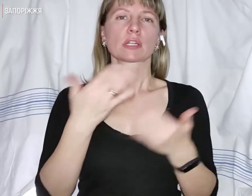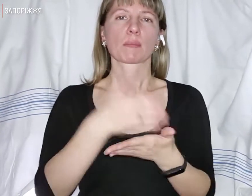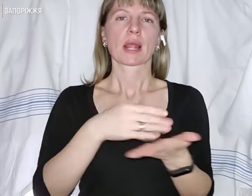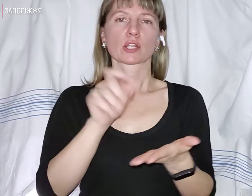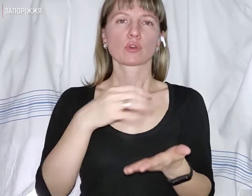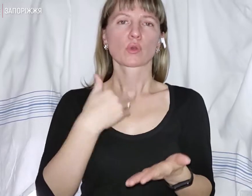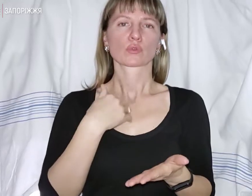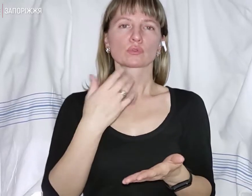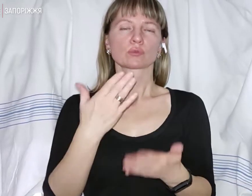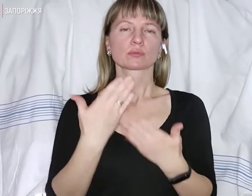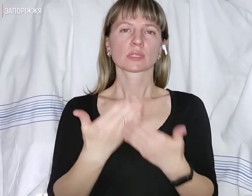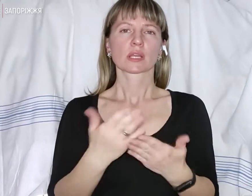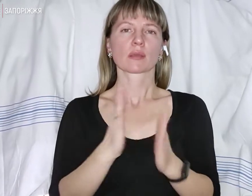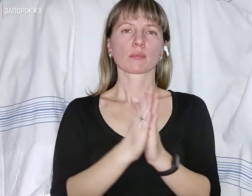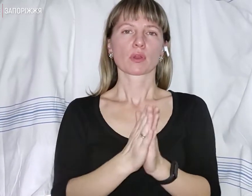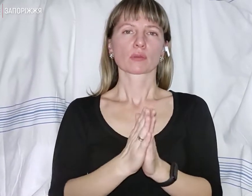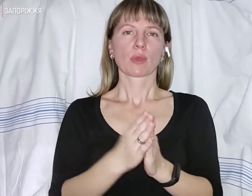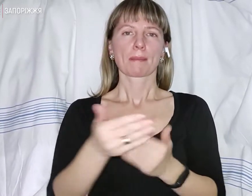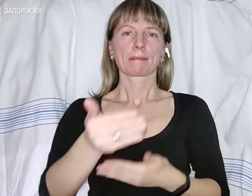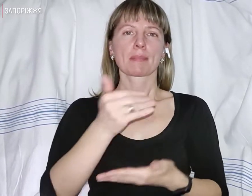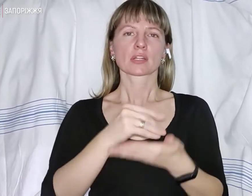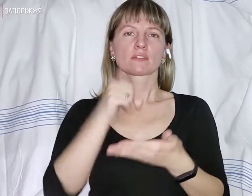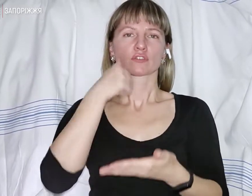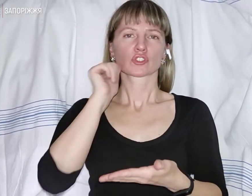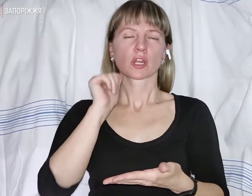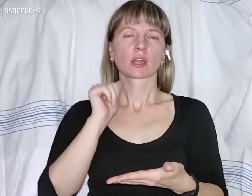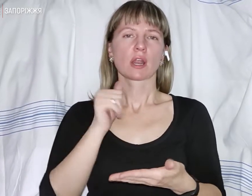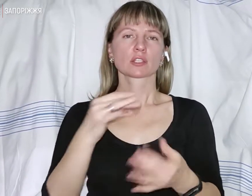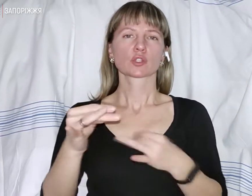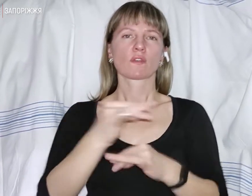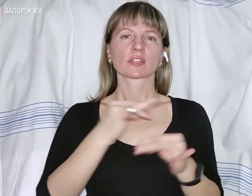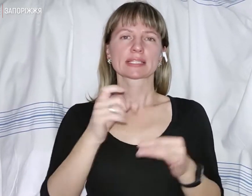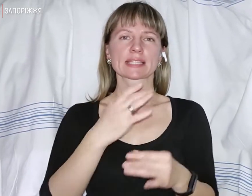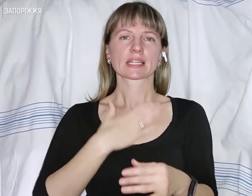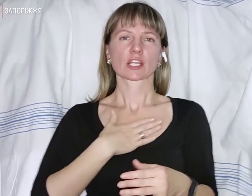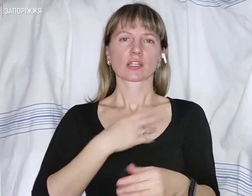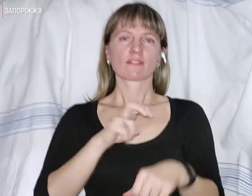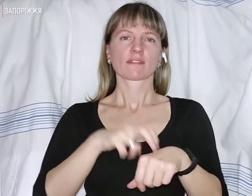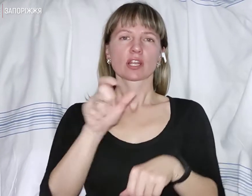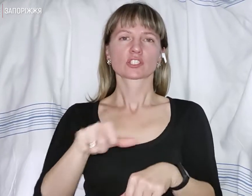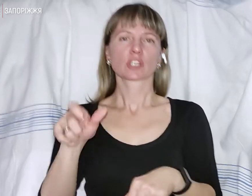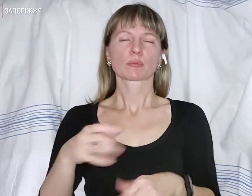Поэтому, ну, вроде знаешь, вот как... Вот он нажимает кнопочку. Хотя прикольно было бы. Мне мама говорит, ну, блин, куда угодно уже едь.